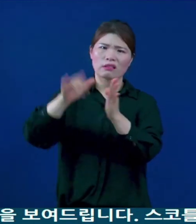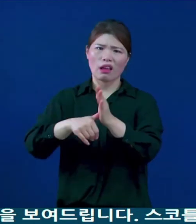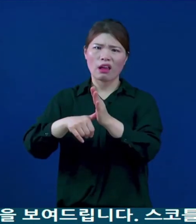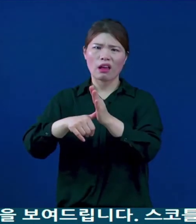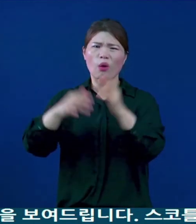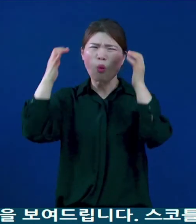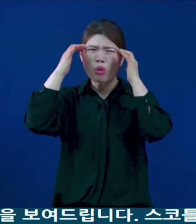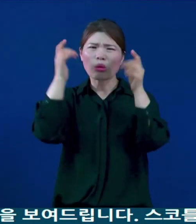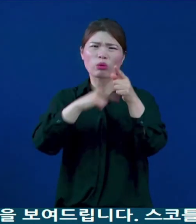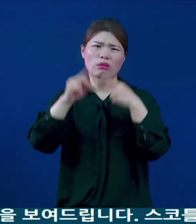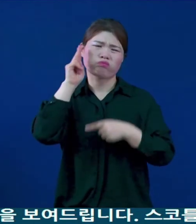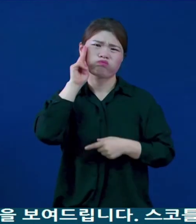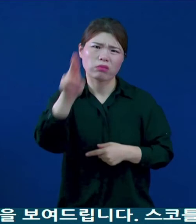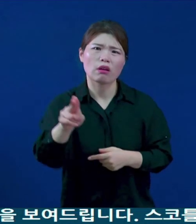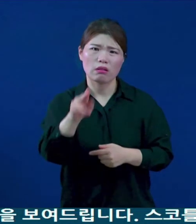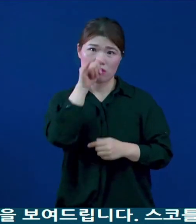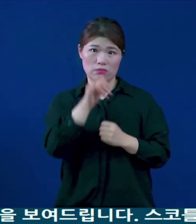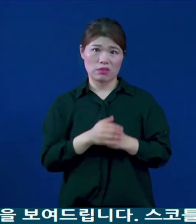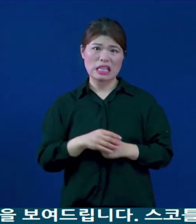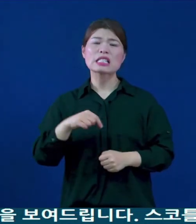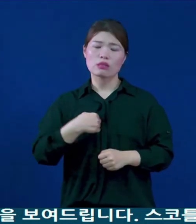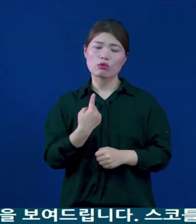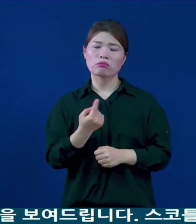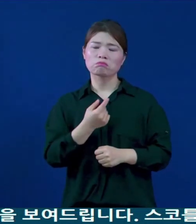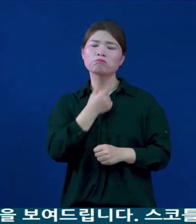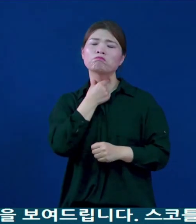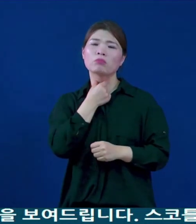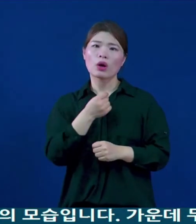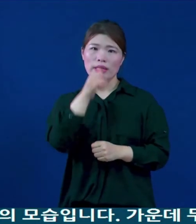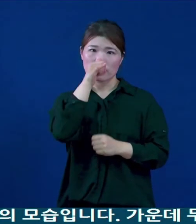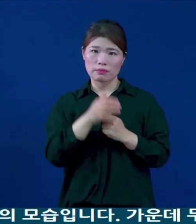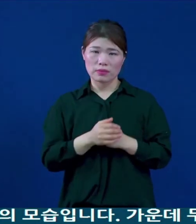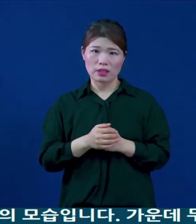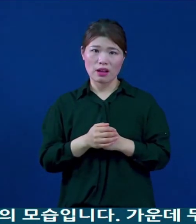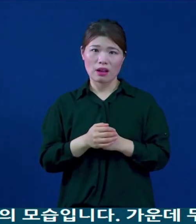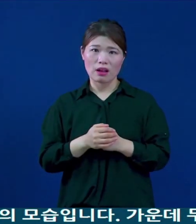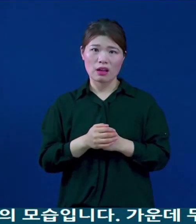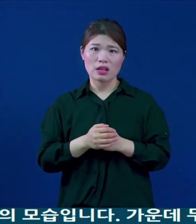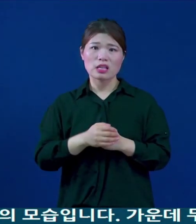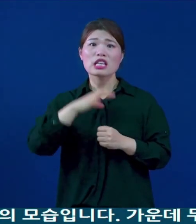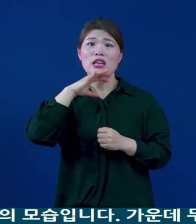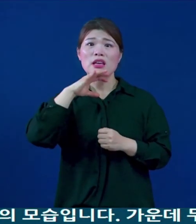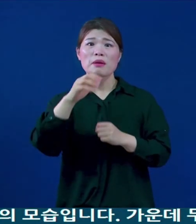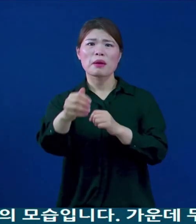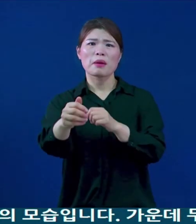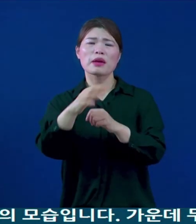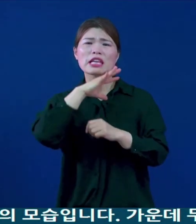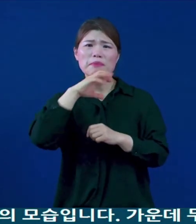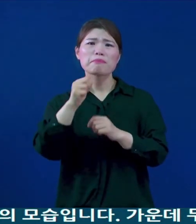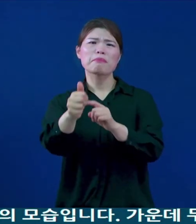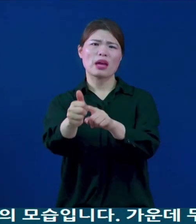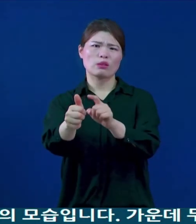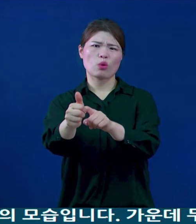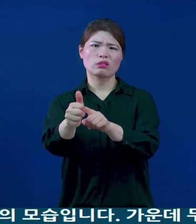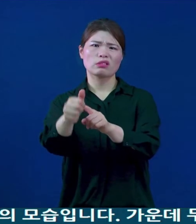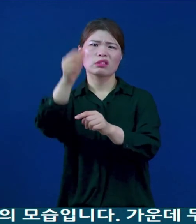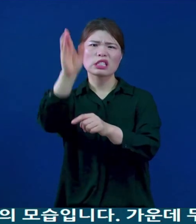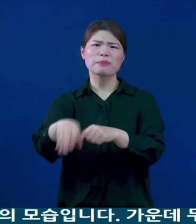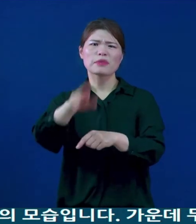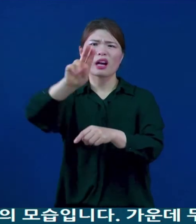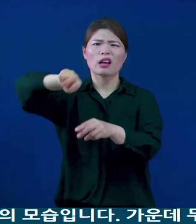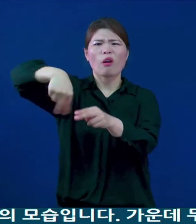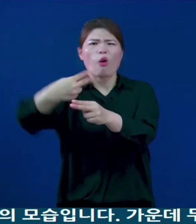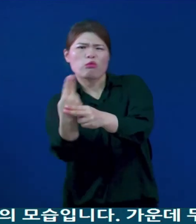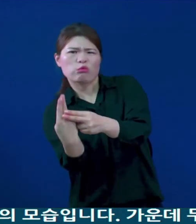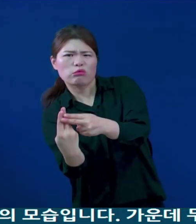겁니다. 자처한 거죠. 그의 형제 베드로는 거꾸로, 안드레는 X자 십자가